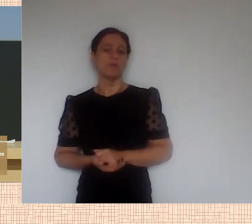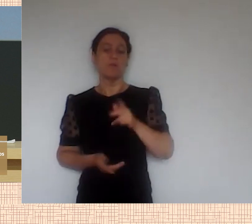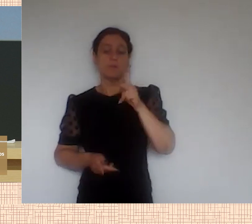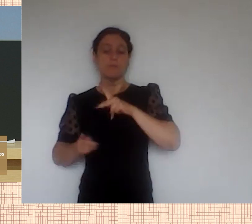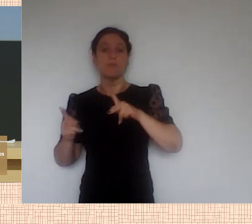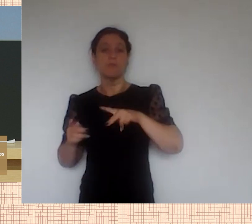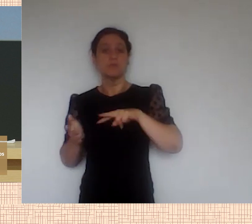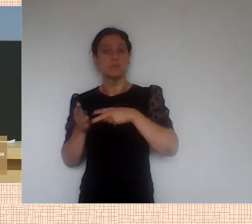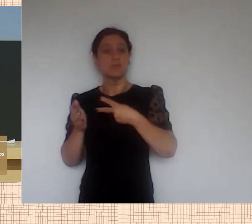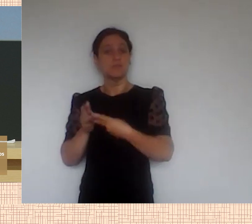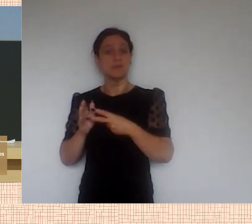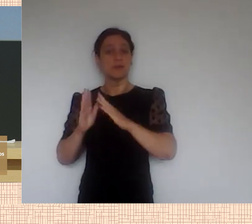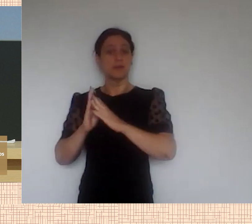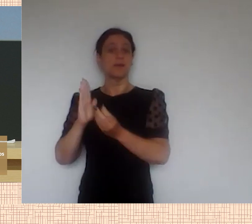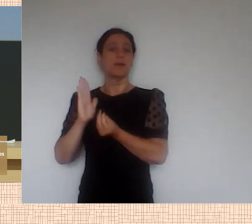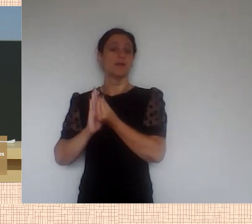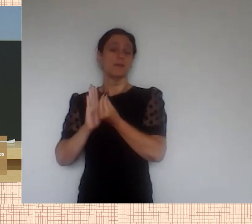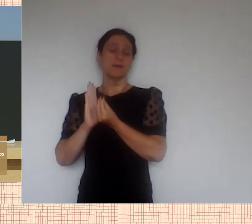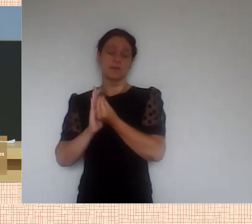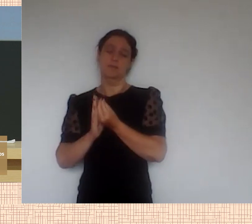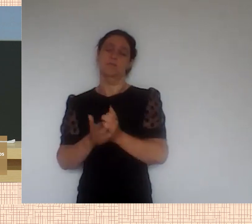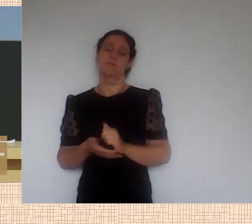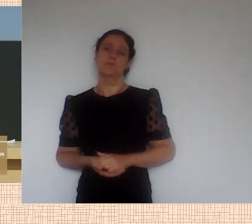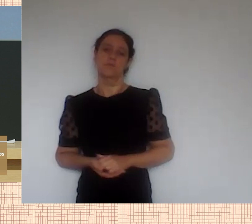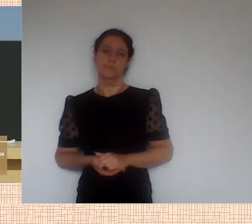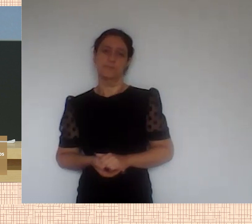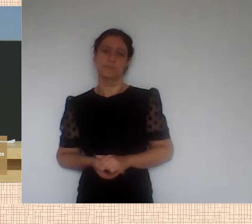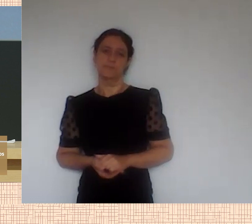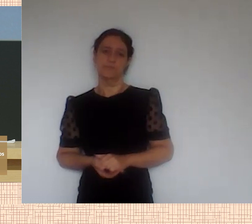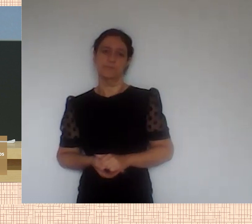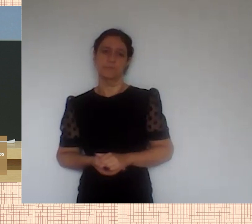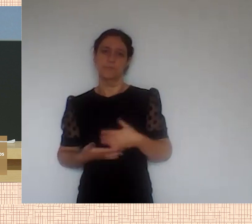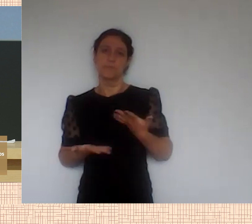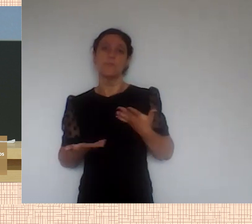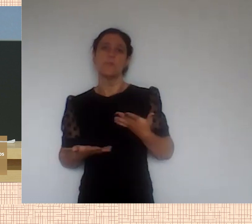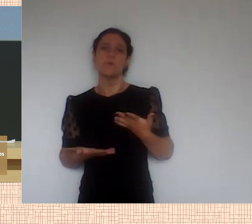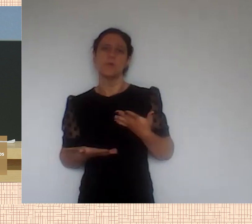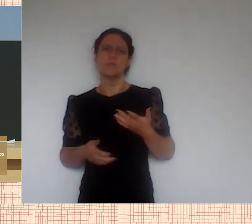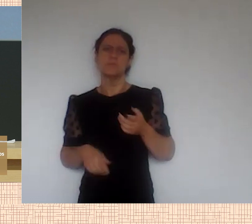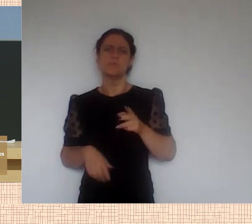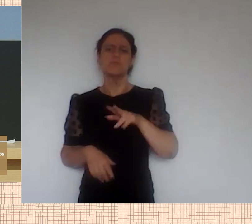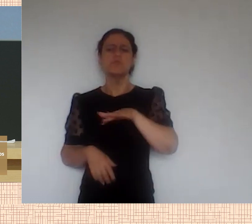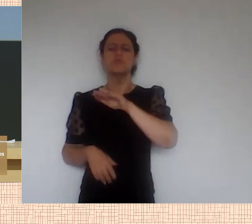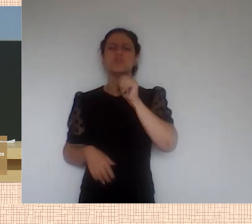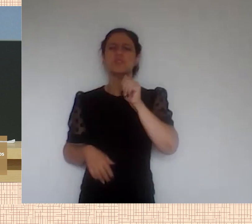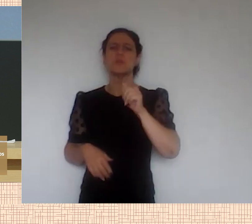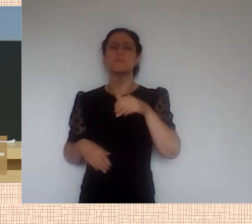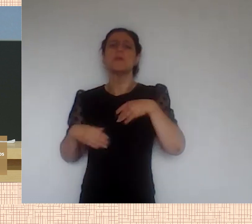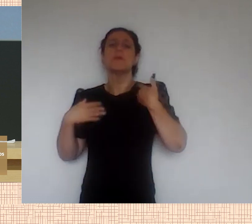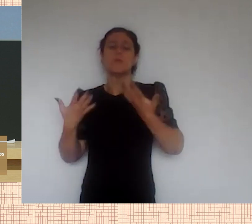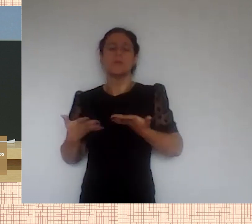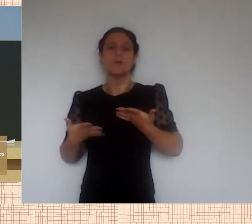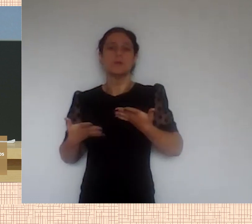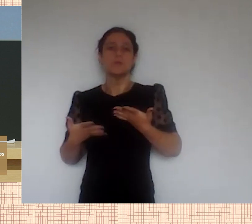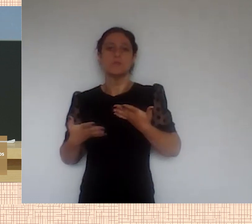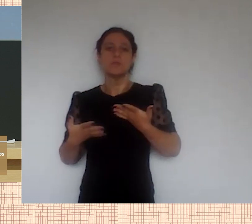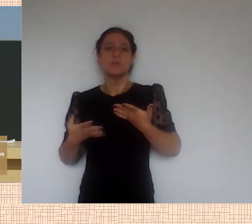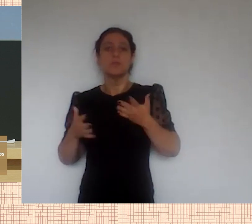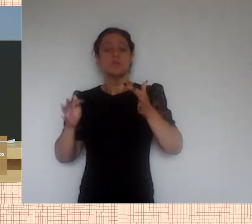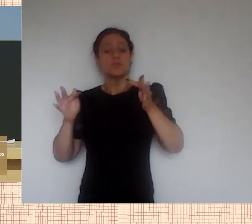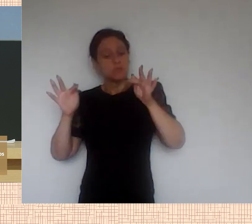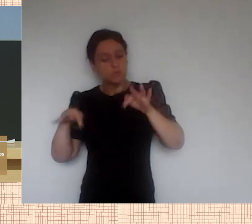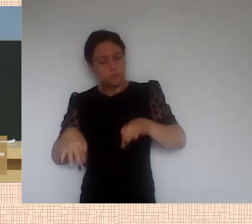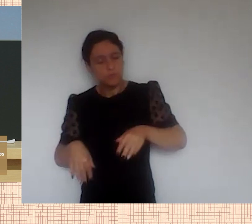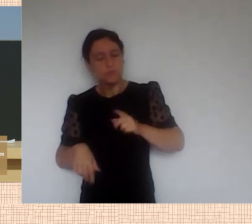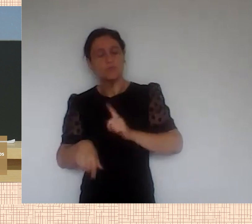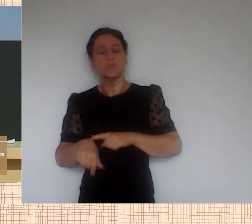Qual é o tempo da convocação? Na chegada da aurora. Irmão, graças a Deus pela palavra profética, nós ganhamos luz, o que